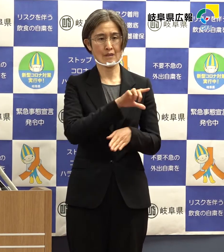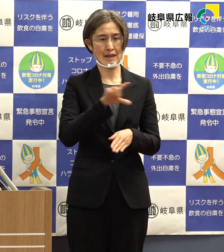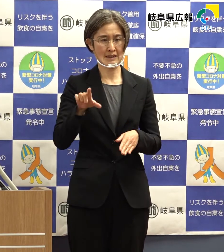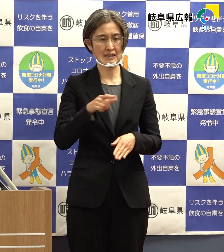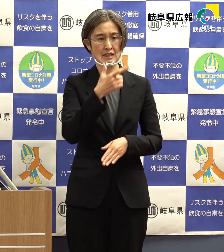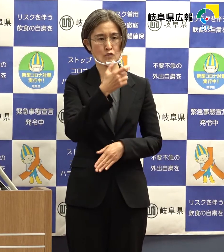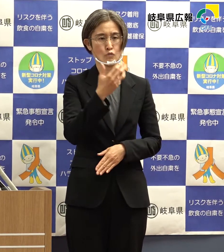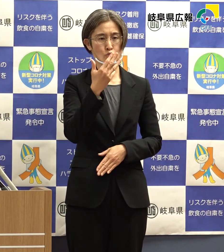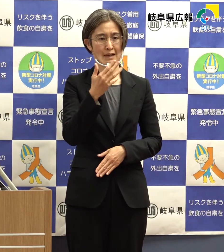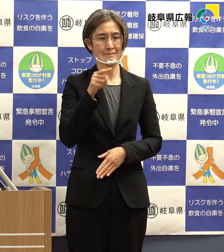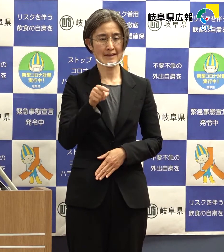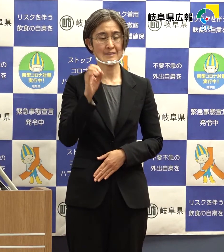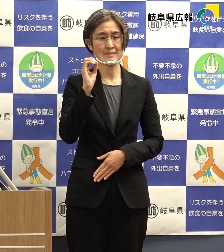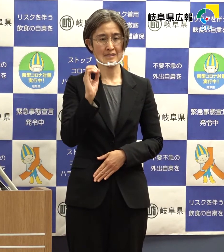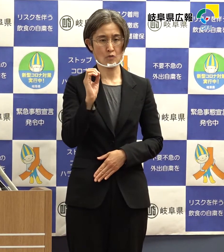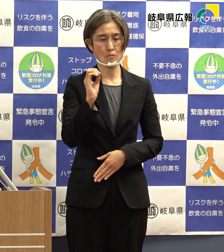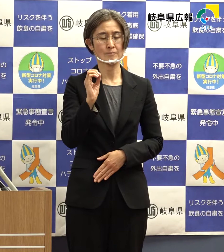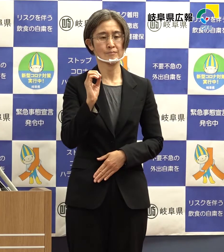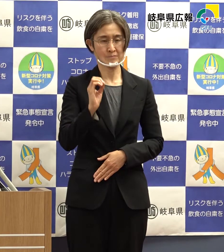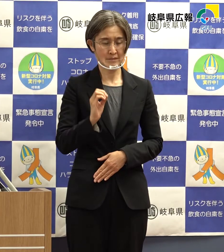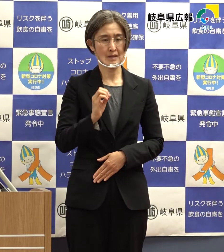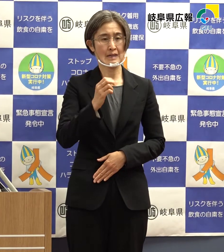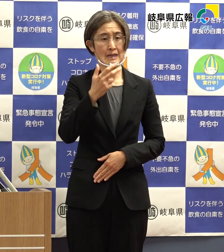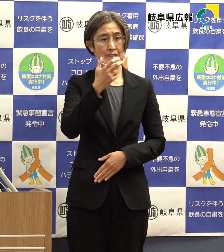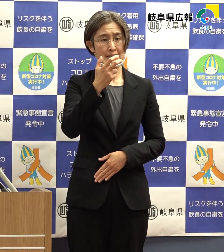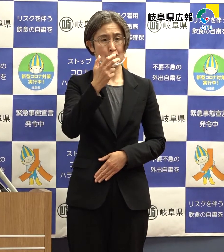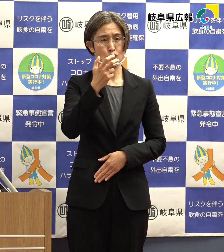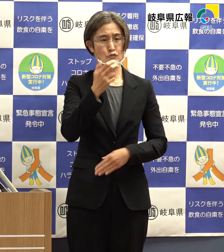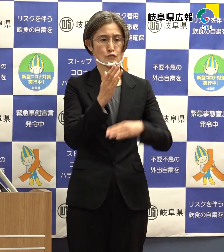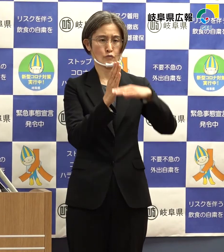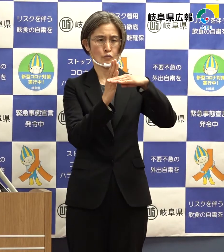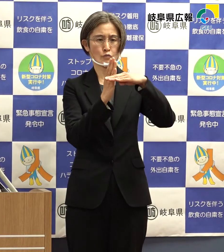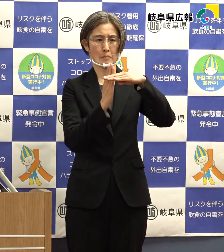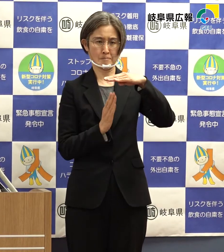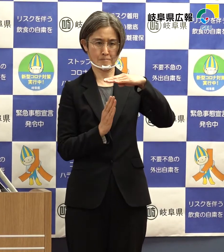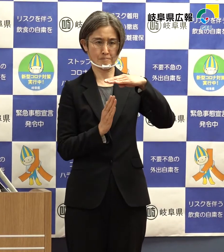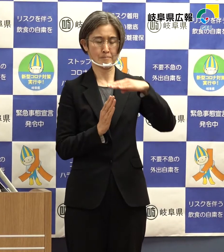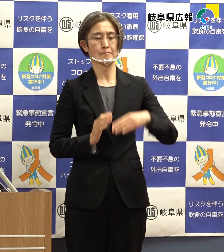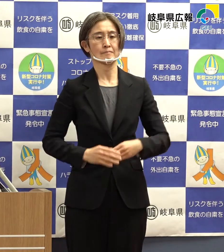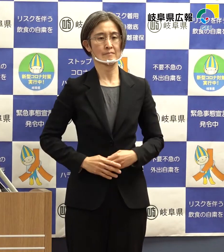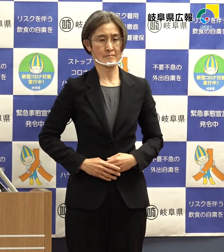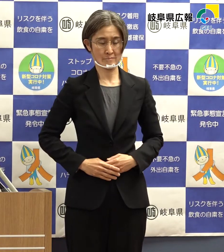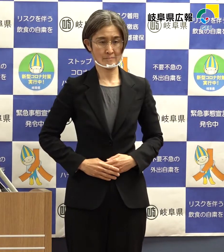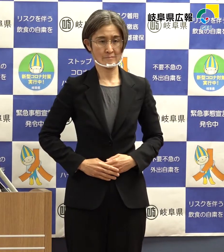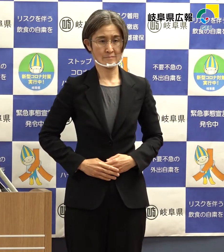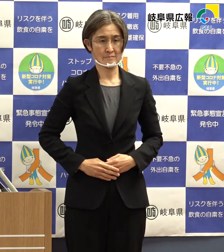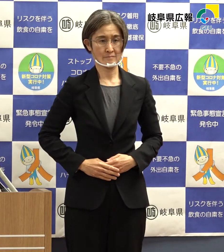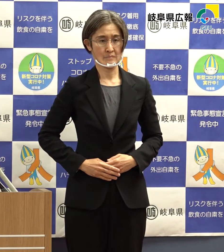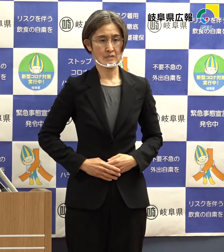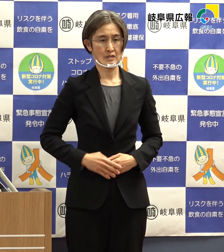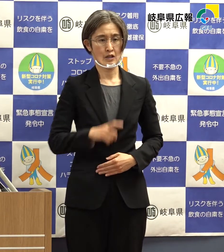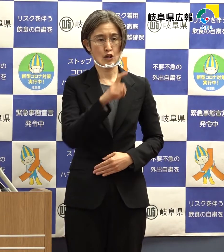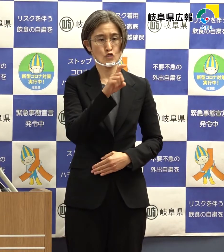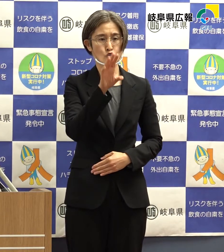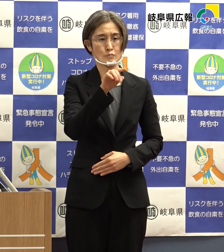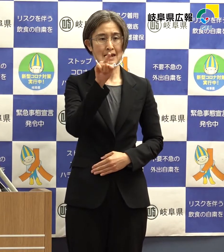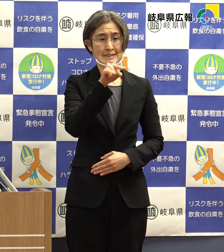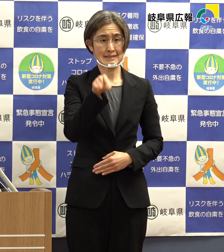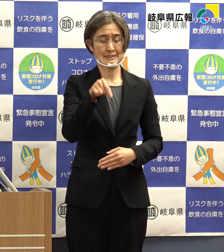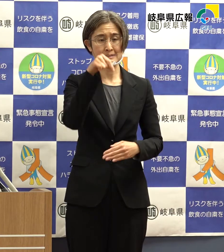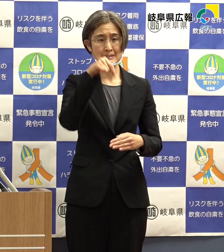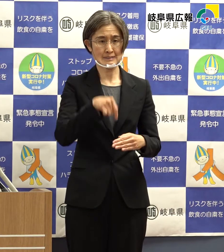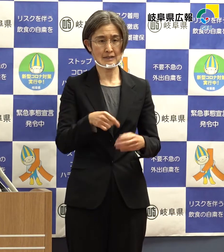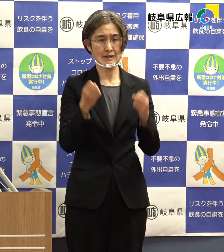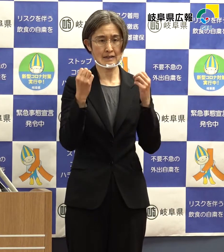68.0 ということで、70を若干切ったというところであります。それから10万人あたりの新規感染者数